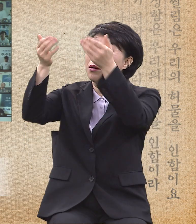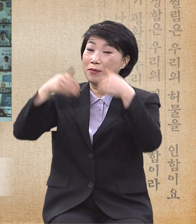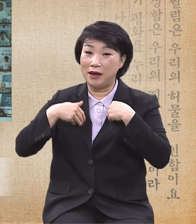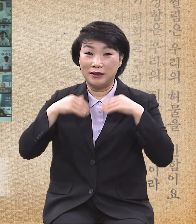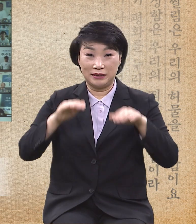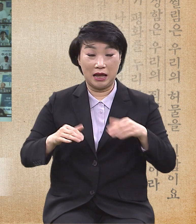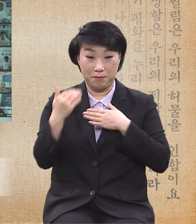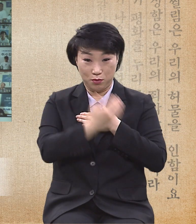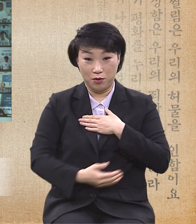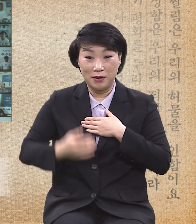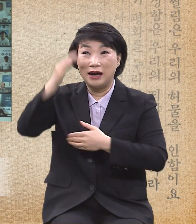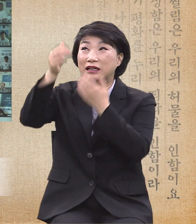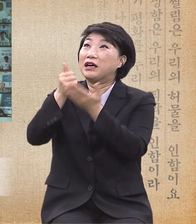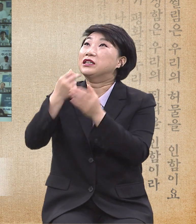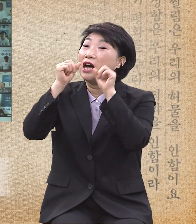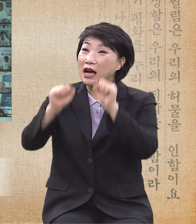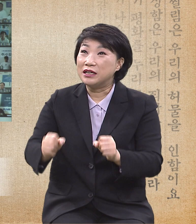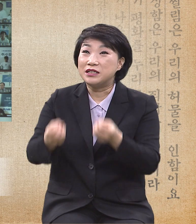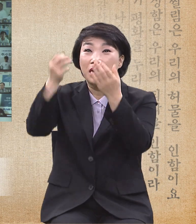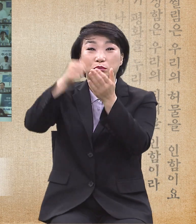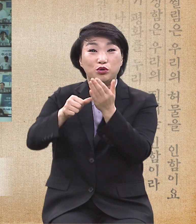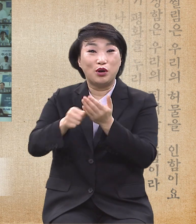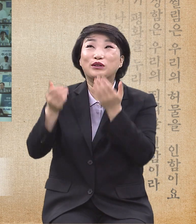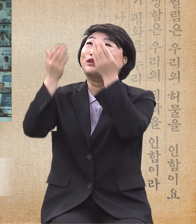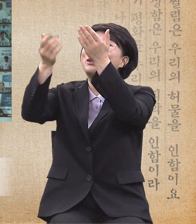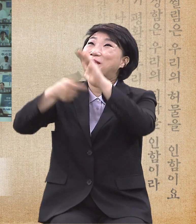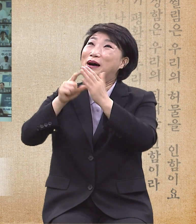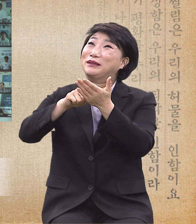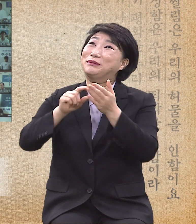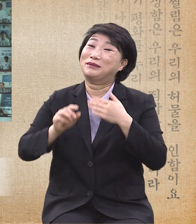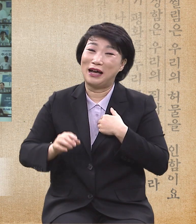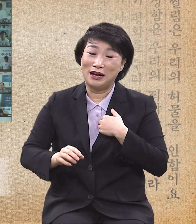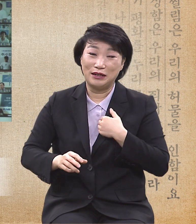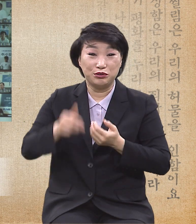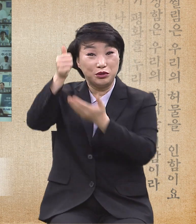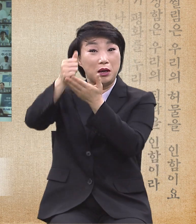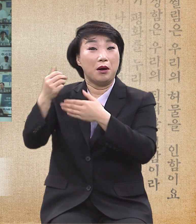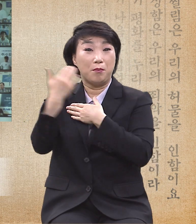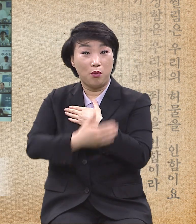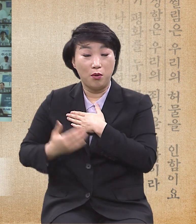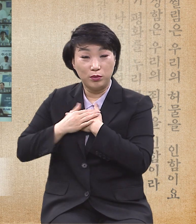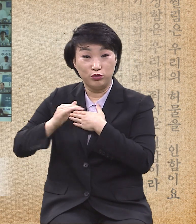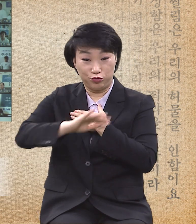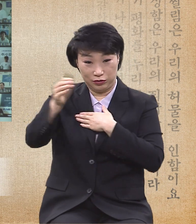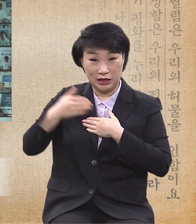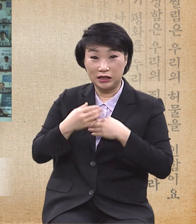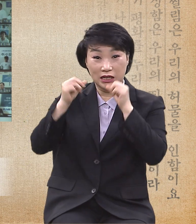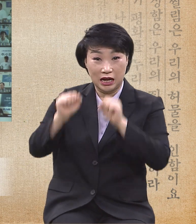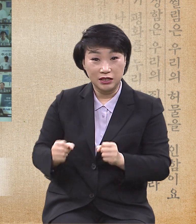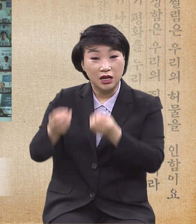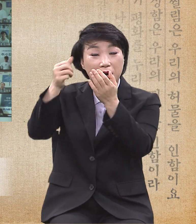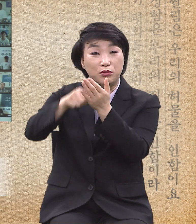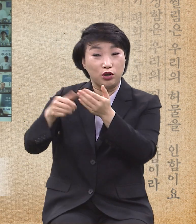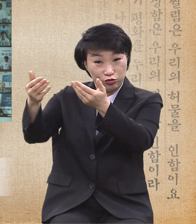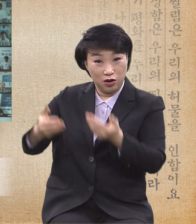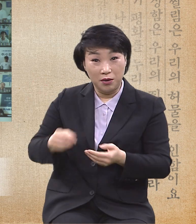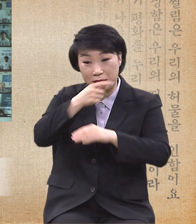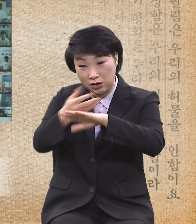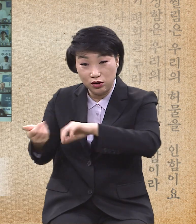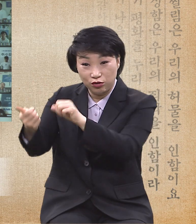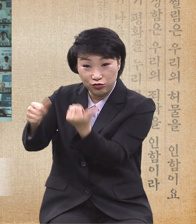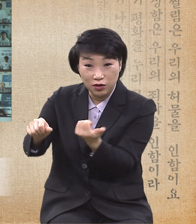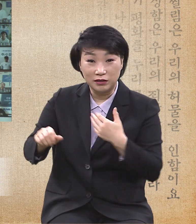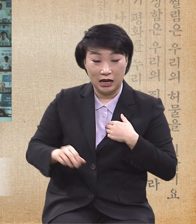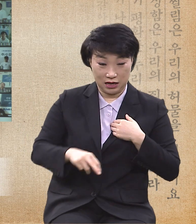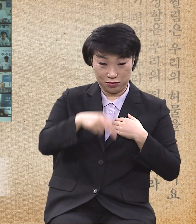몸을 하나님 앞에 산 제물로 드릴 만큼, 주님도 자기 몸을 우리에게 산 제물로 드려 피도왔으니